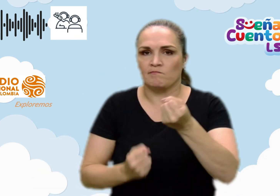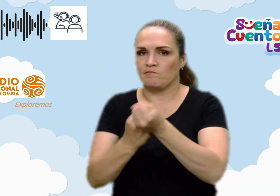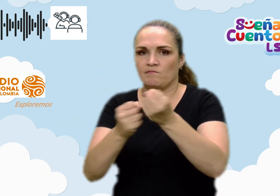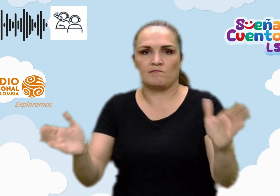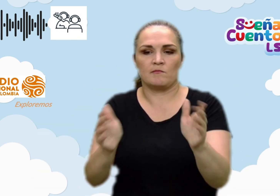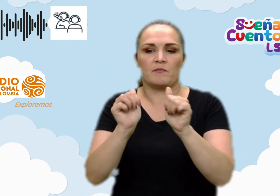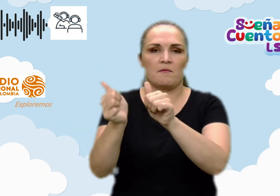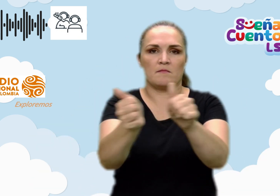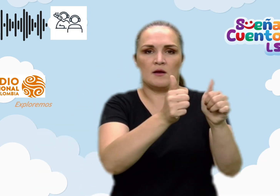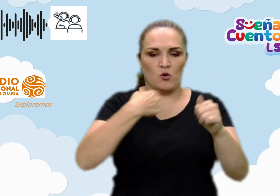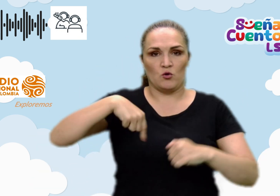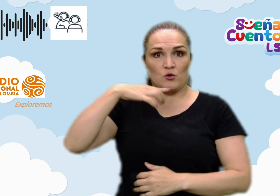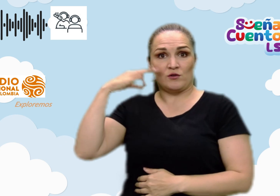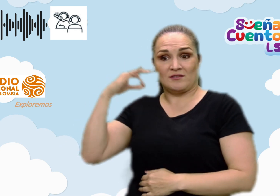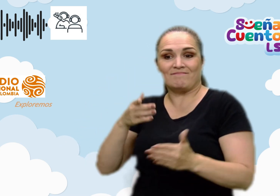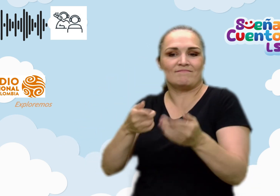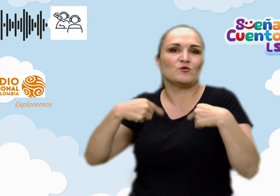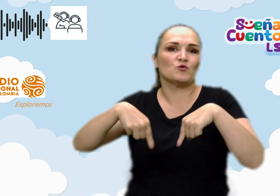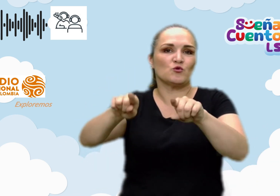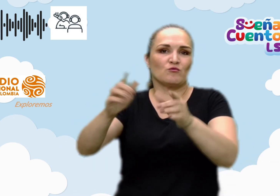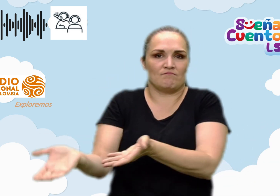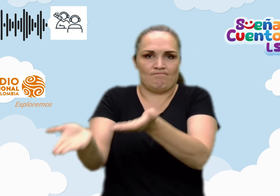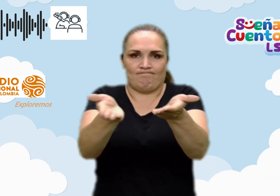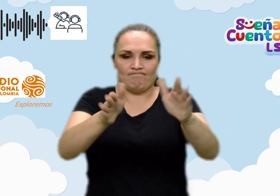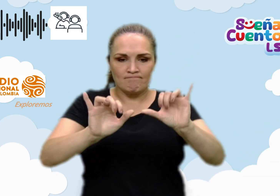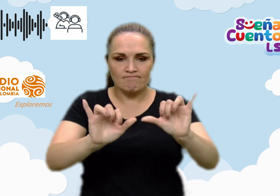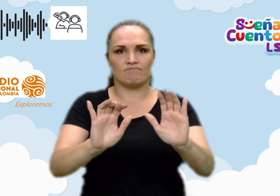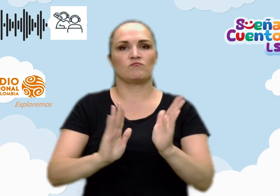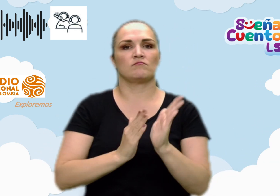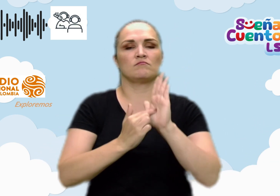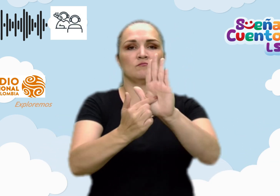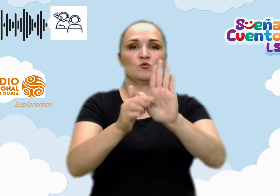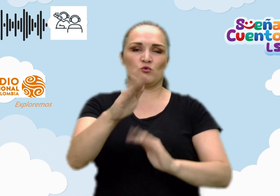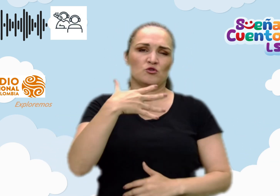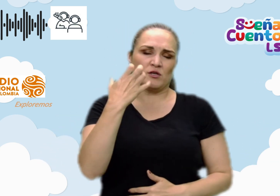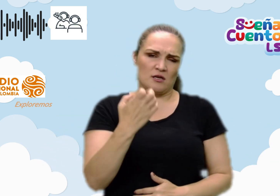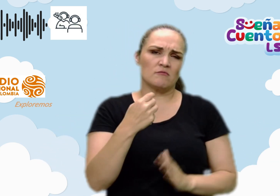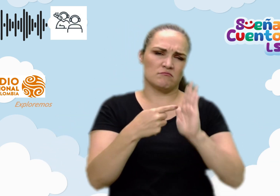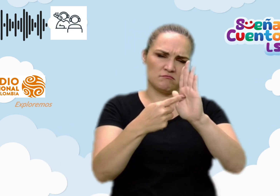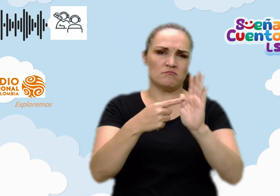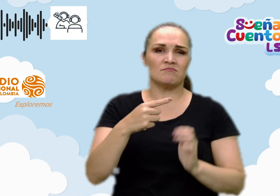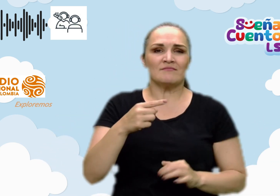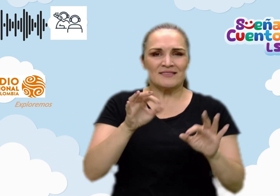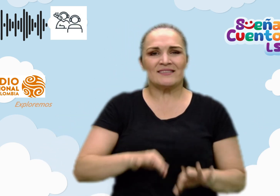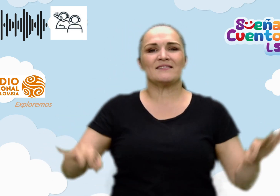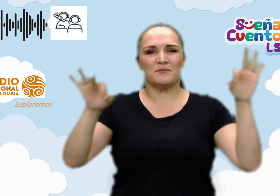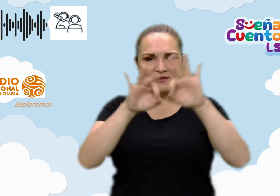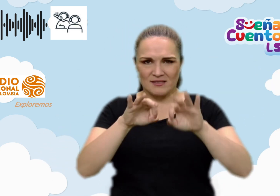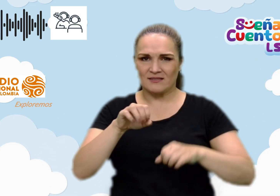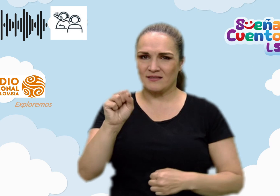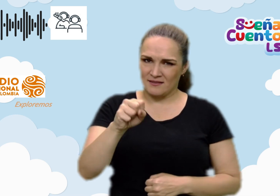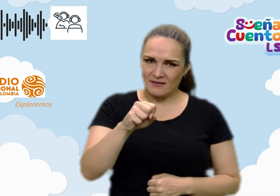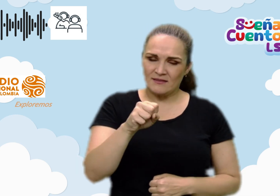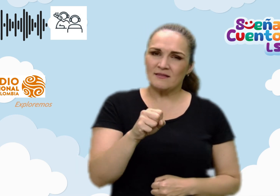proceso hacia los sordos, pero dejamos que sean ellos porque son los que merecen el lugar. Y eso es algo que quería mencionar